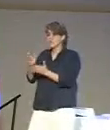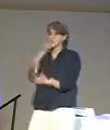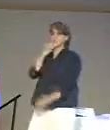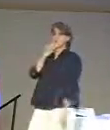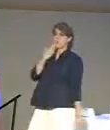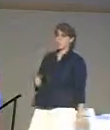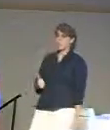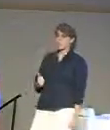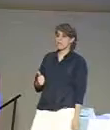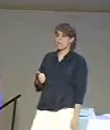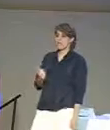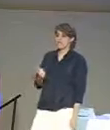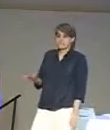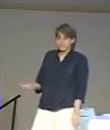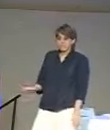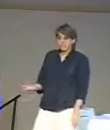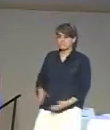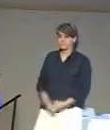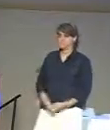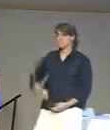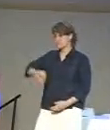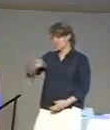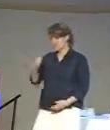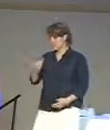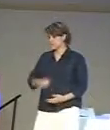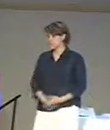La otra es